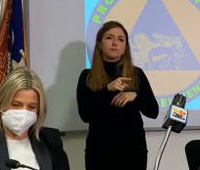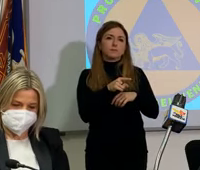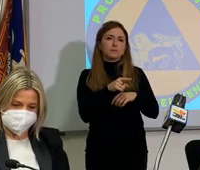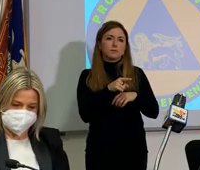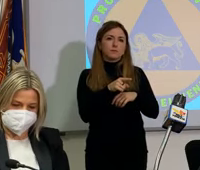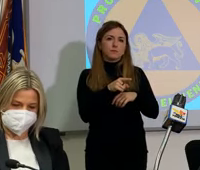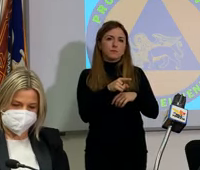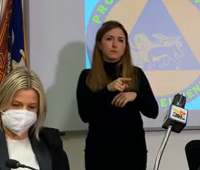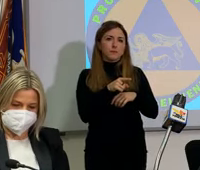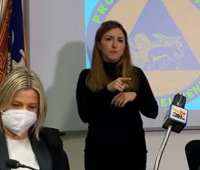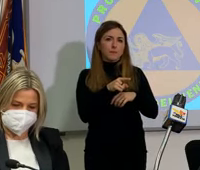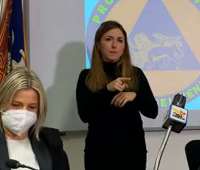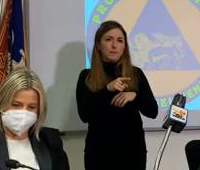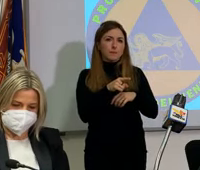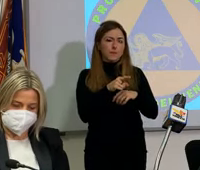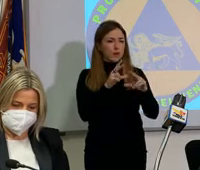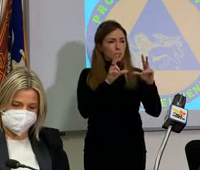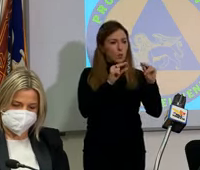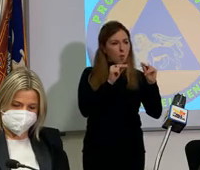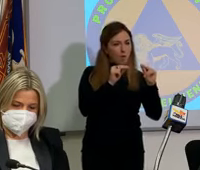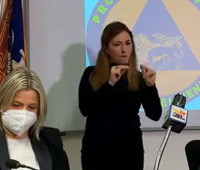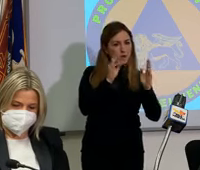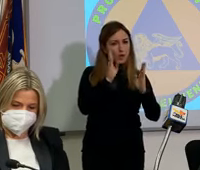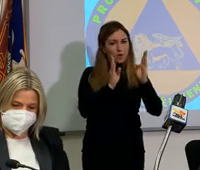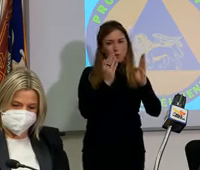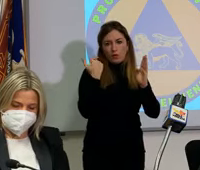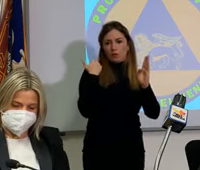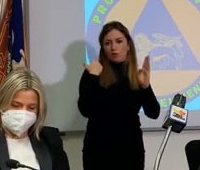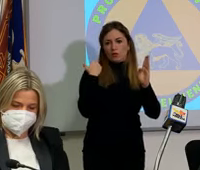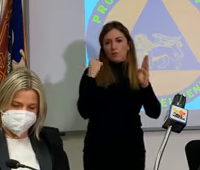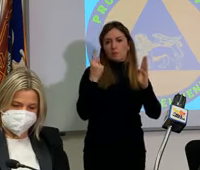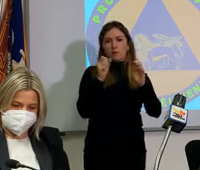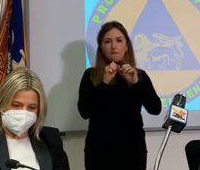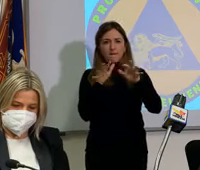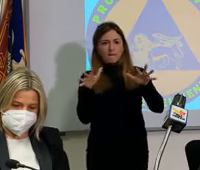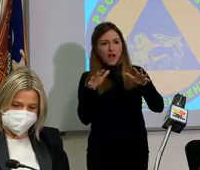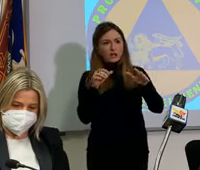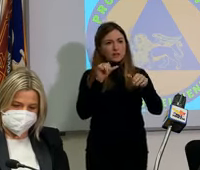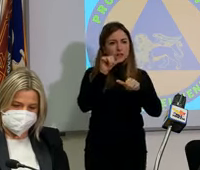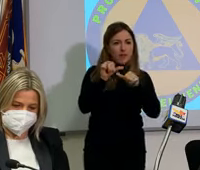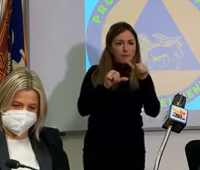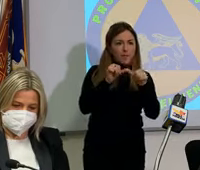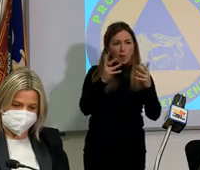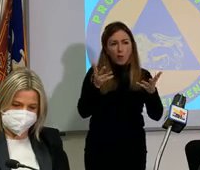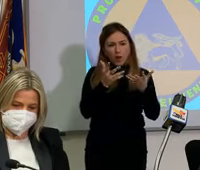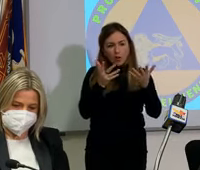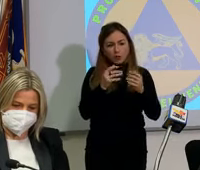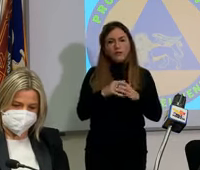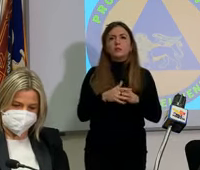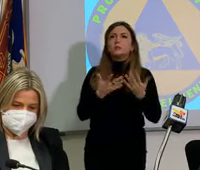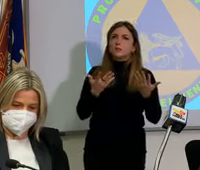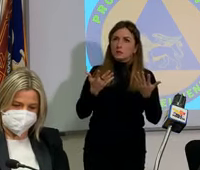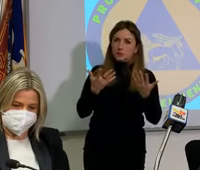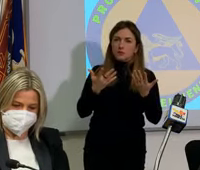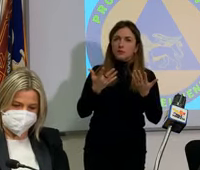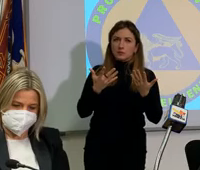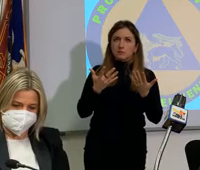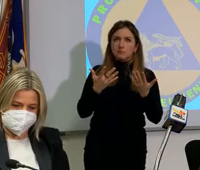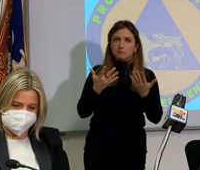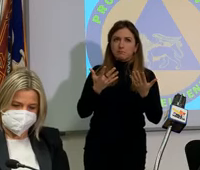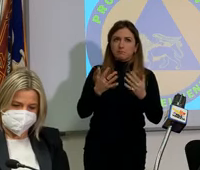nuove modalità di cura rispetto alla prima alla prima fase o no hanno inciso in parte su